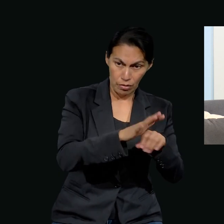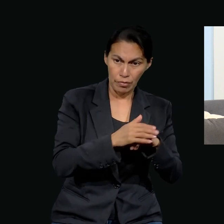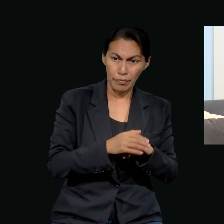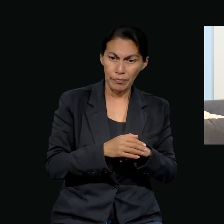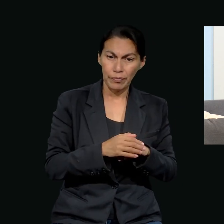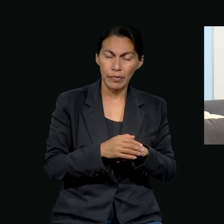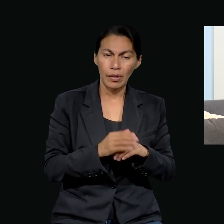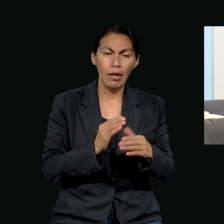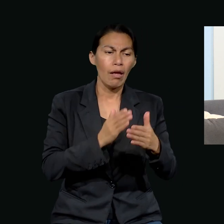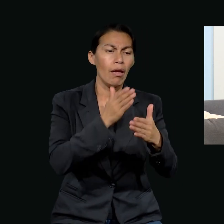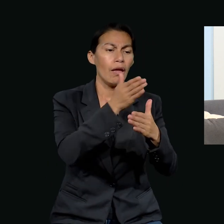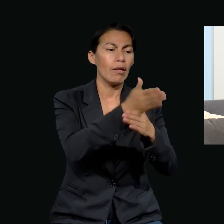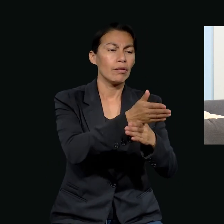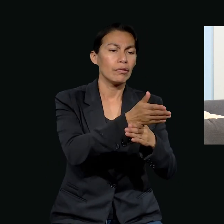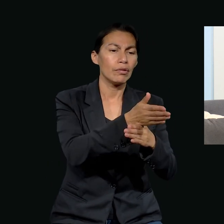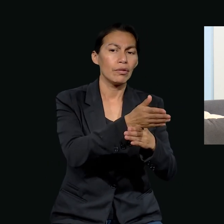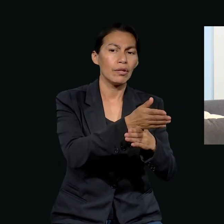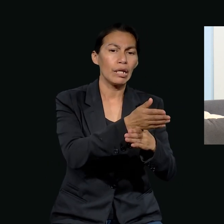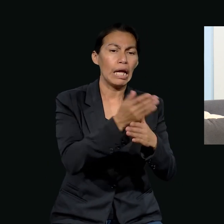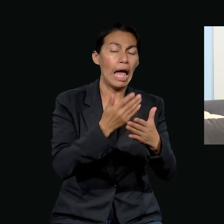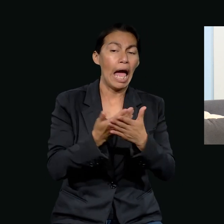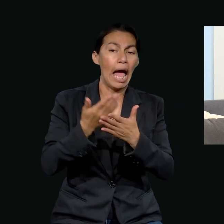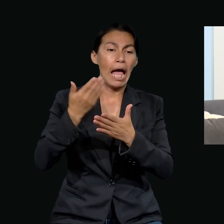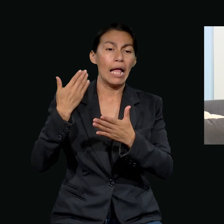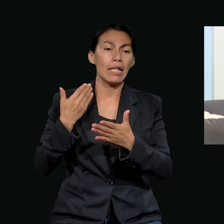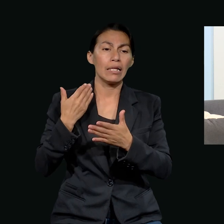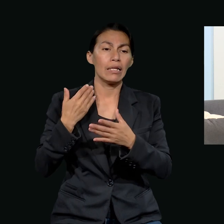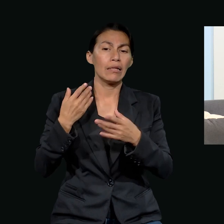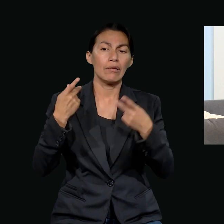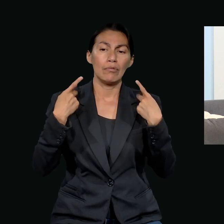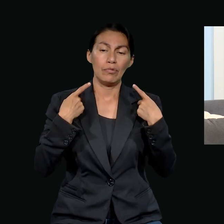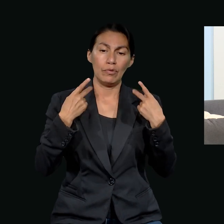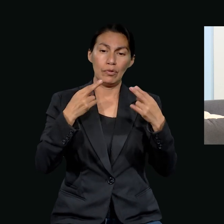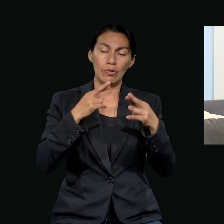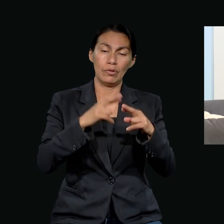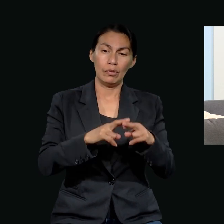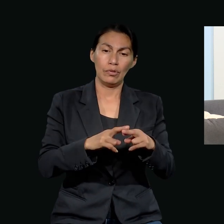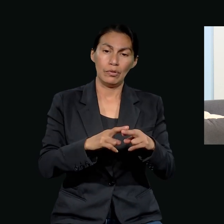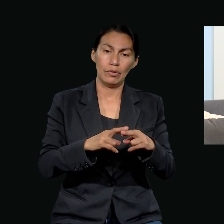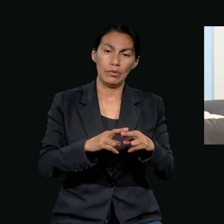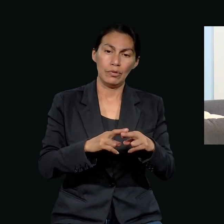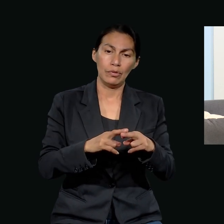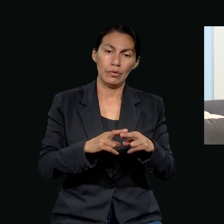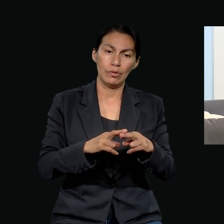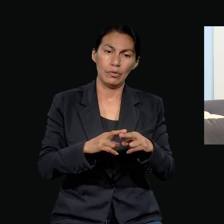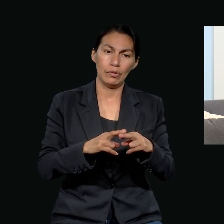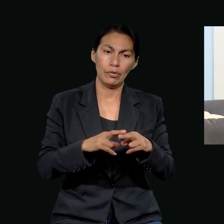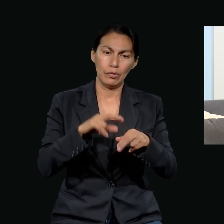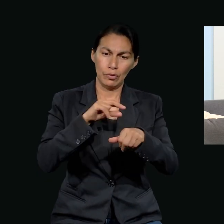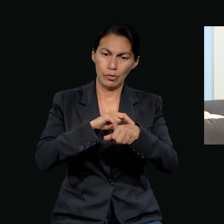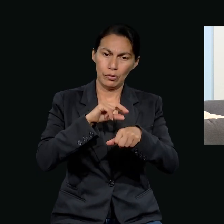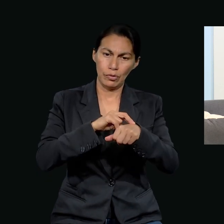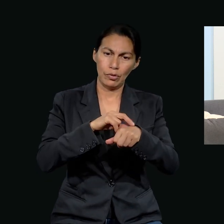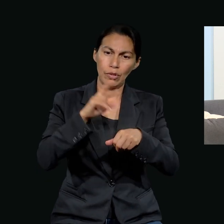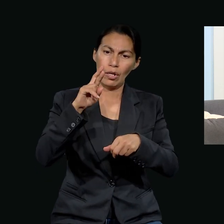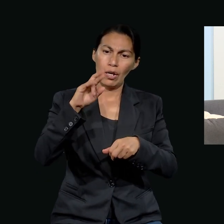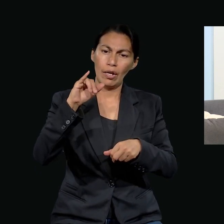me saluda alguien que había sido profesor mío, el profesor, el doctor